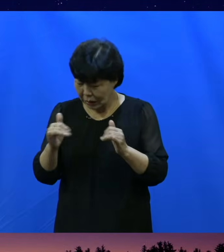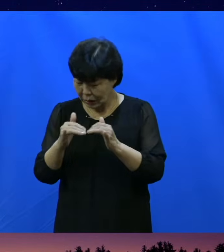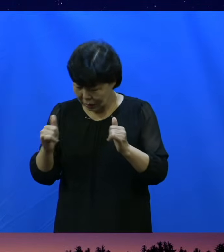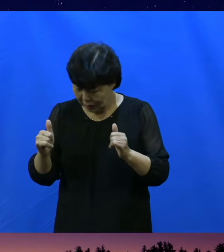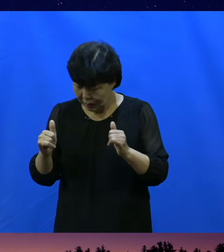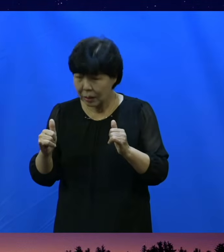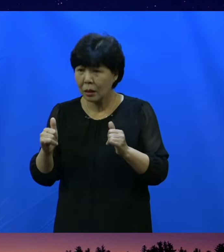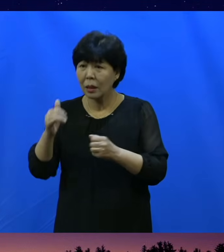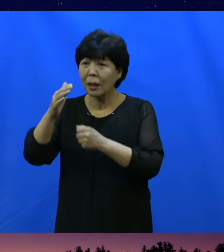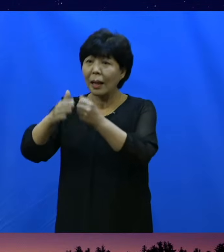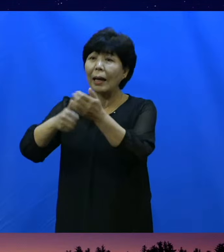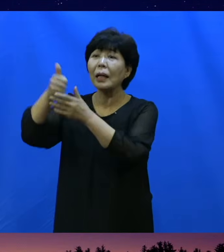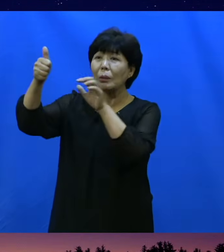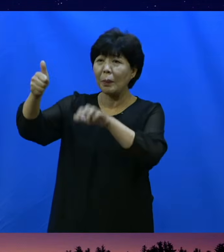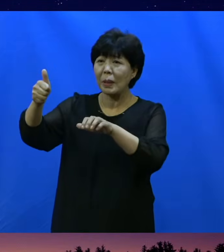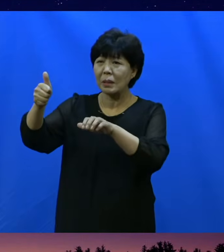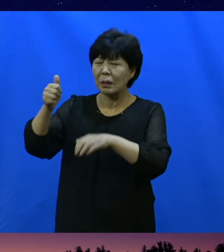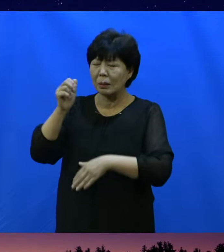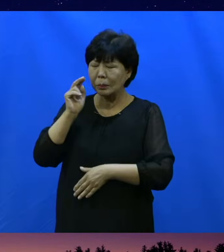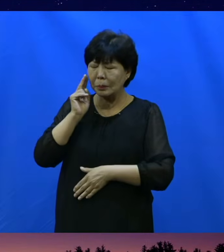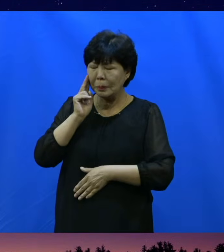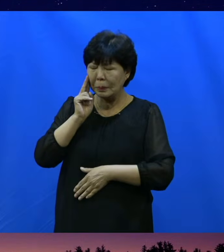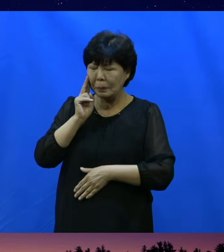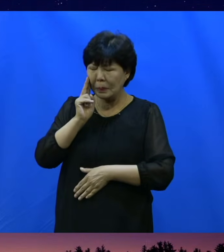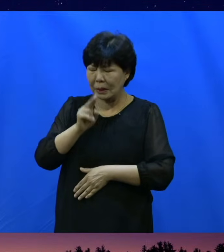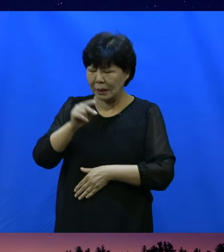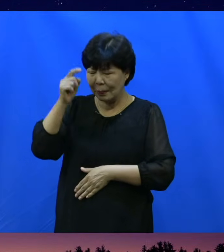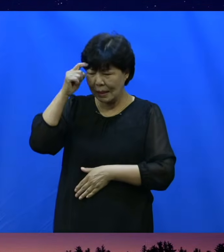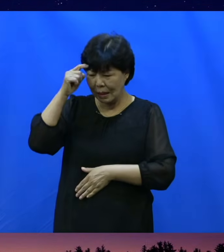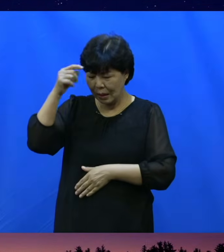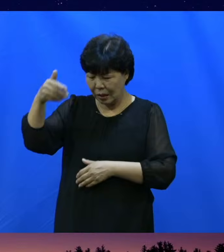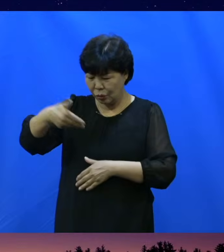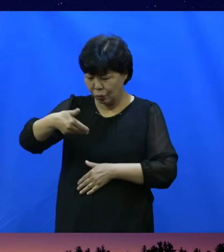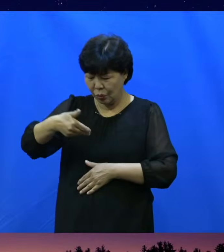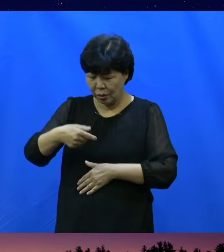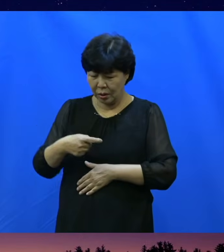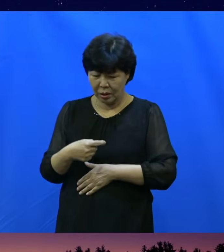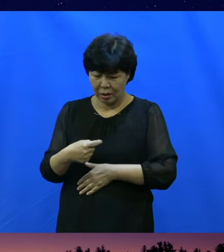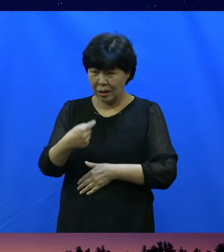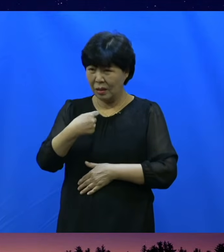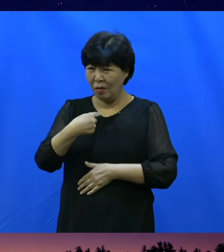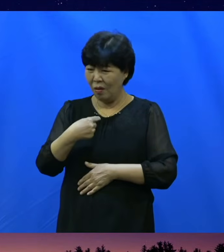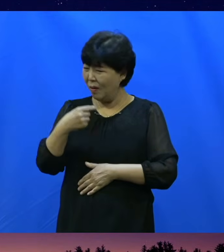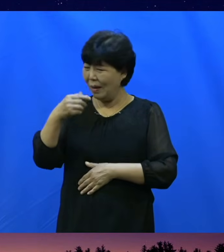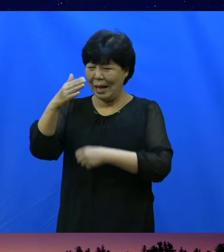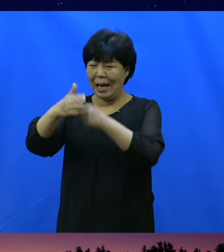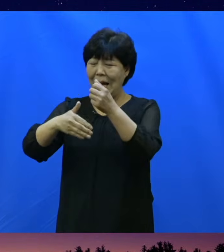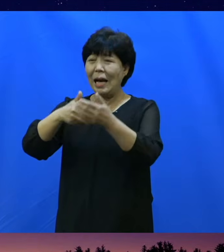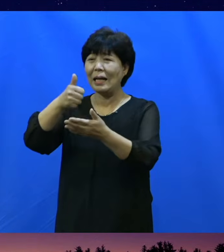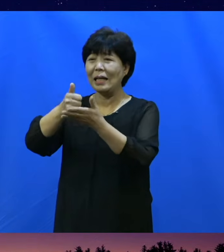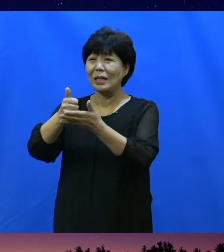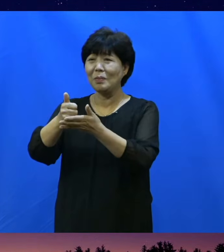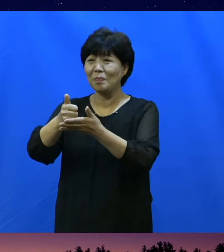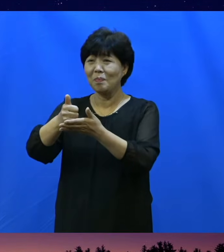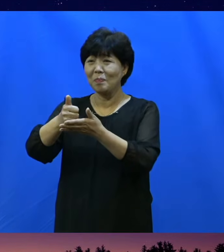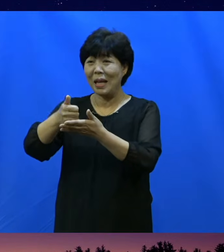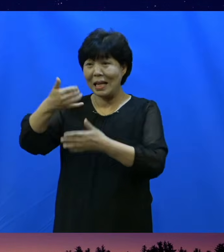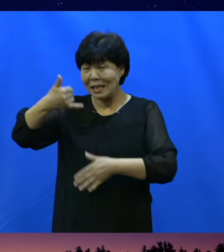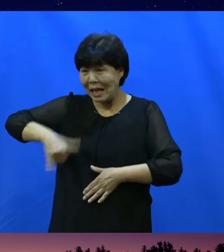하나님 앞에서 비참한 감정을 가지도록 속상해. 너는 아니야. 넌 하나님의 자녀가 될 수가 없어. 웃기지 마.